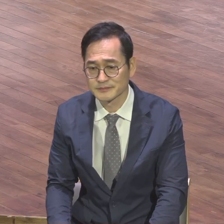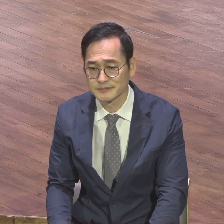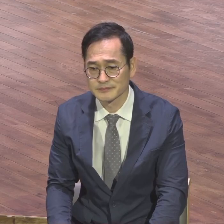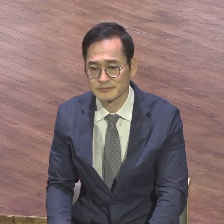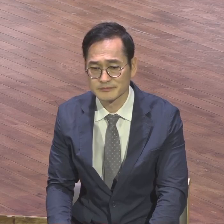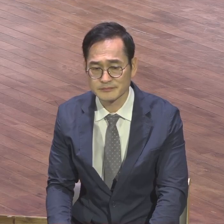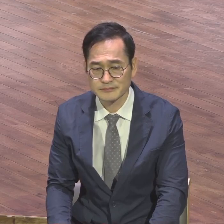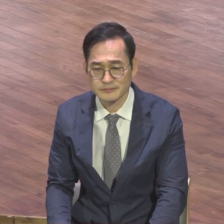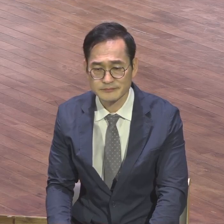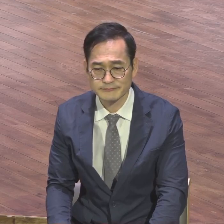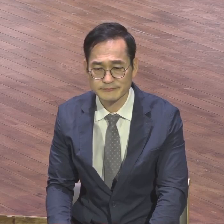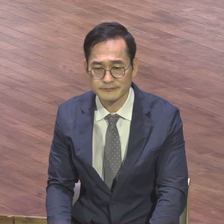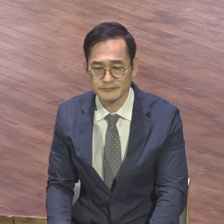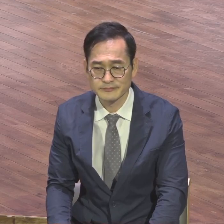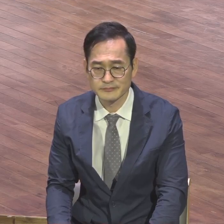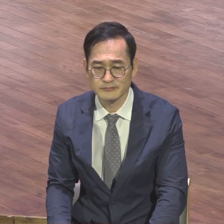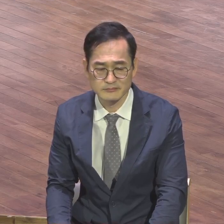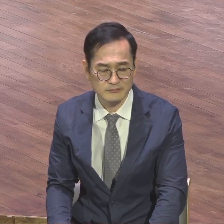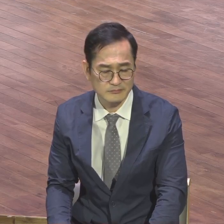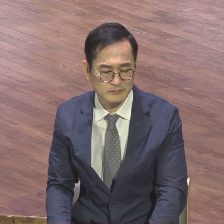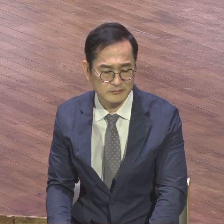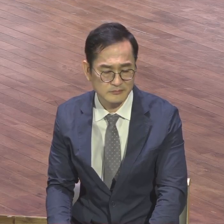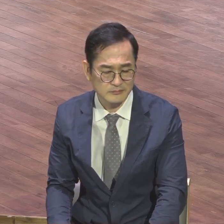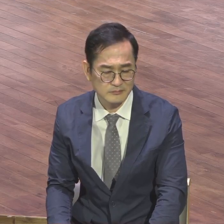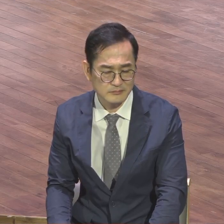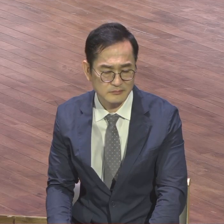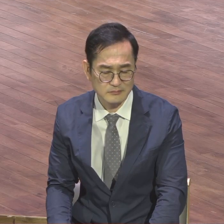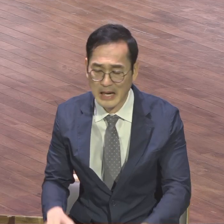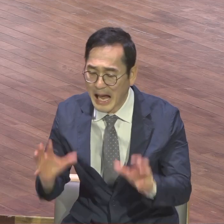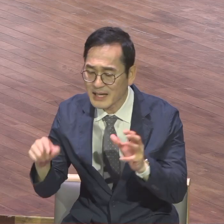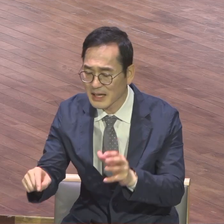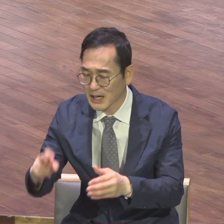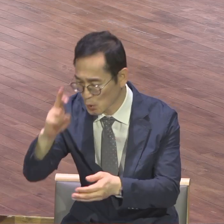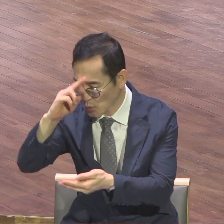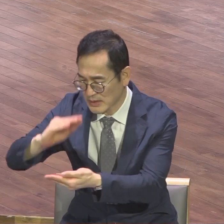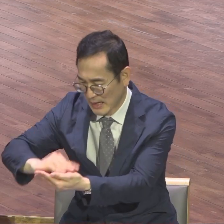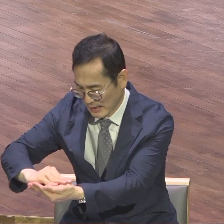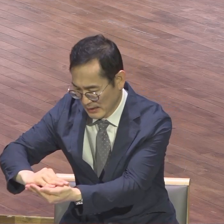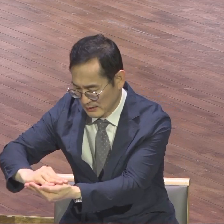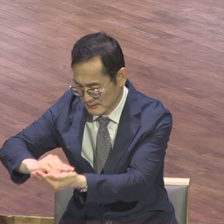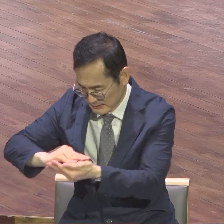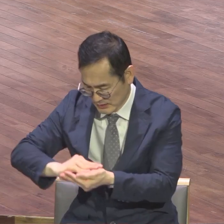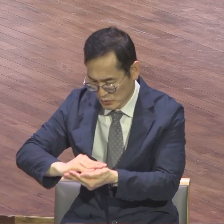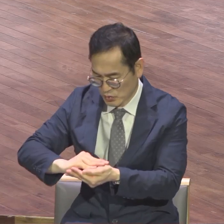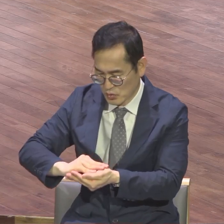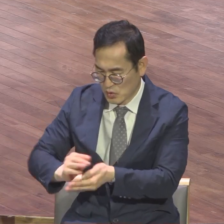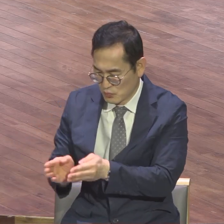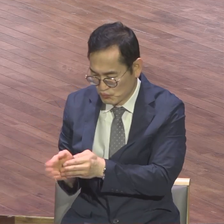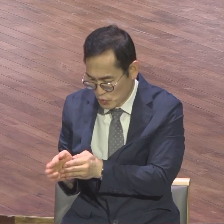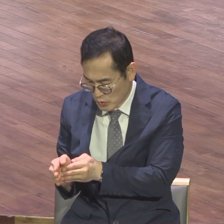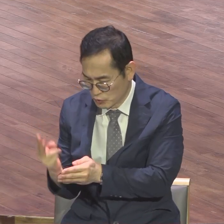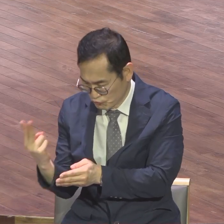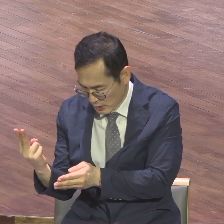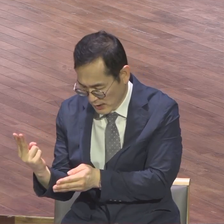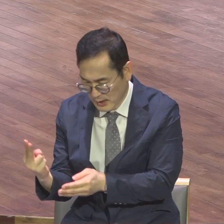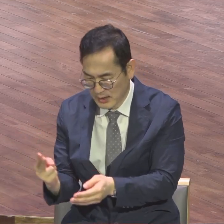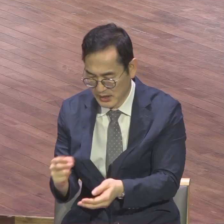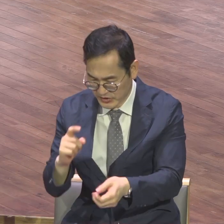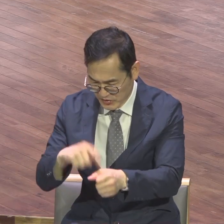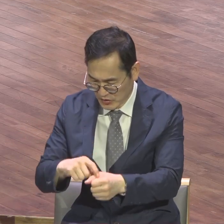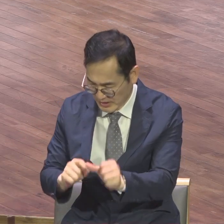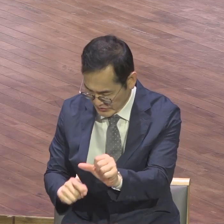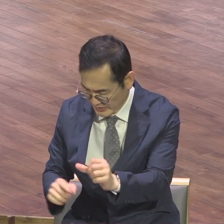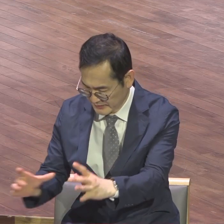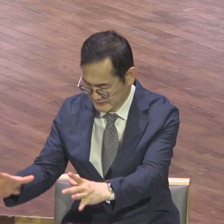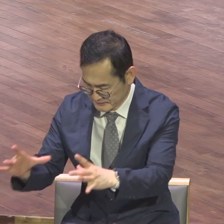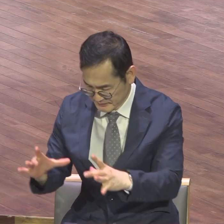완전히 자유주의 만들어요. 아니, 어린아이가 도시락까지 물고기 두 마리 떡 다섯 개, 어린아이가 도시락까지 왔는데